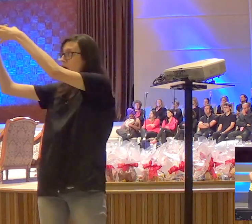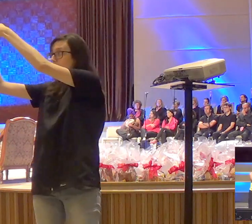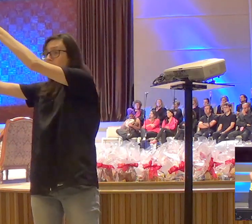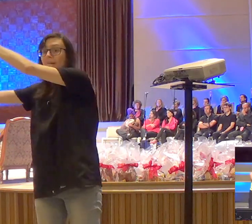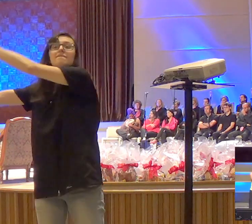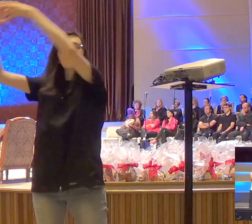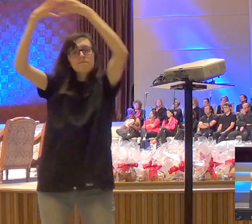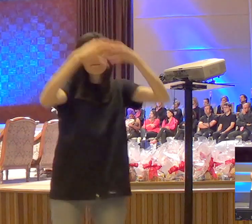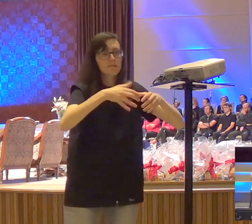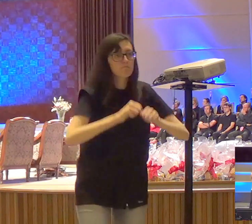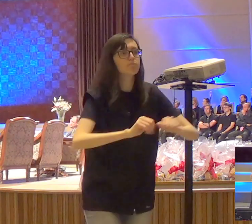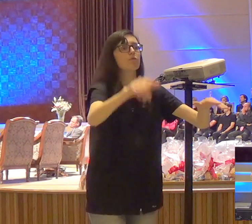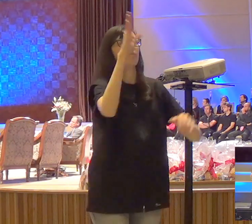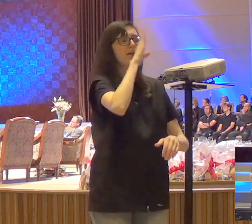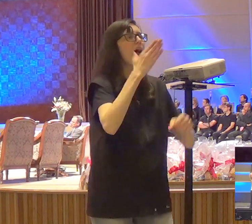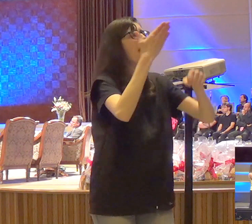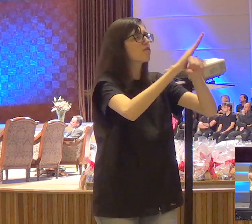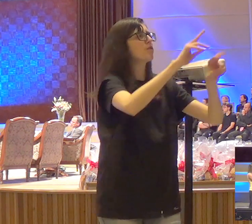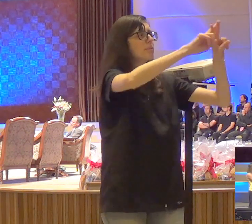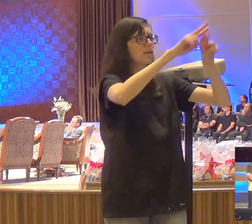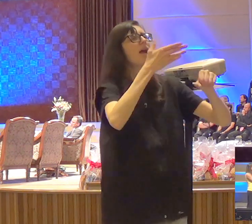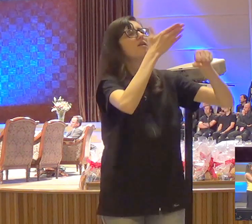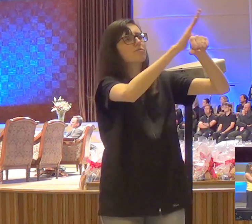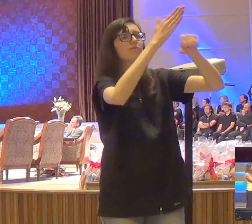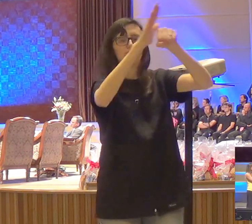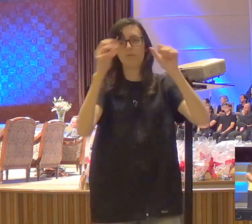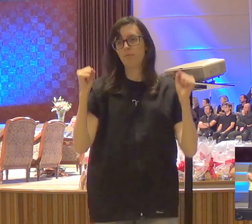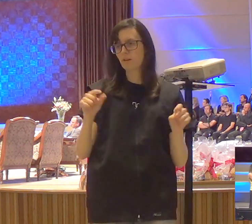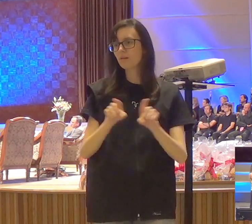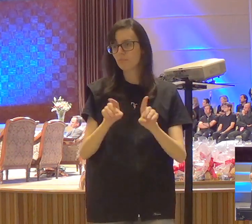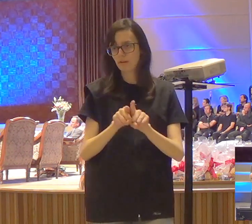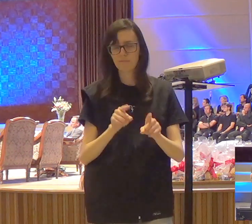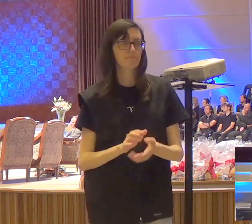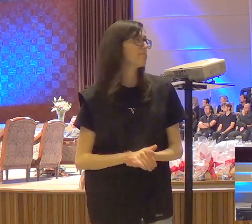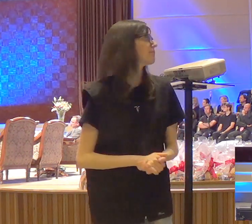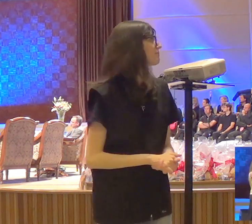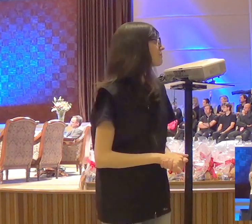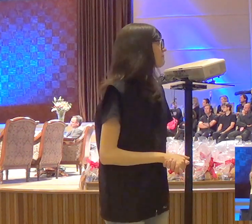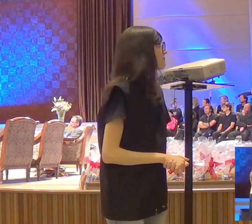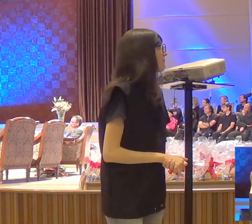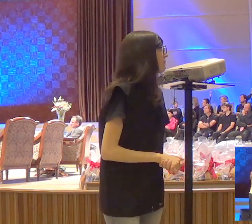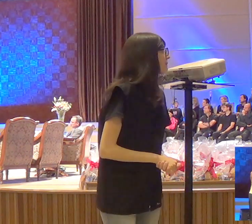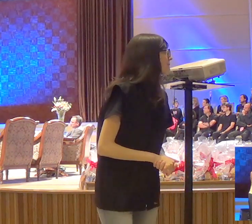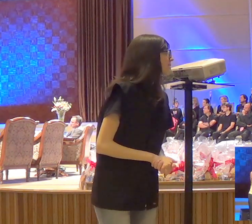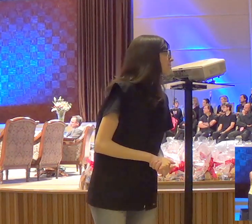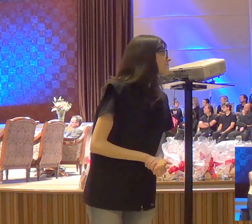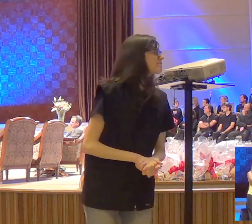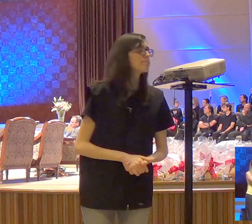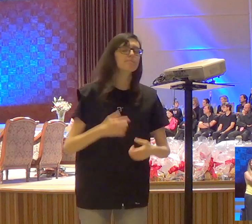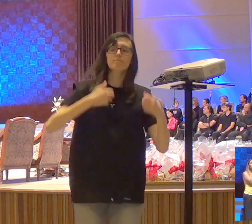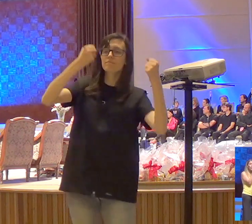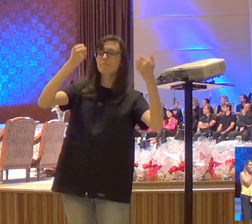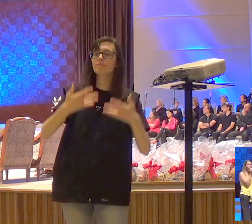aqui do Brasil. Next slide. O próximo slide. I'll tell you a little bit about the curriculum and what we do at Defy Ventures. Vou falar para